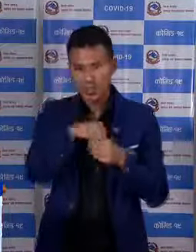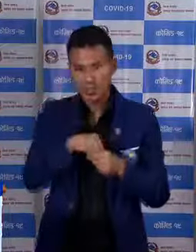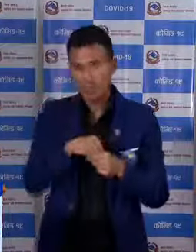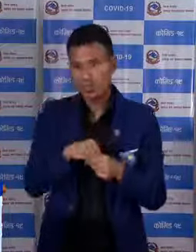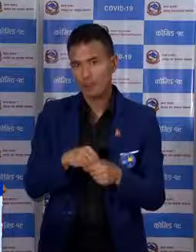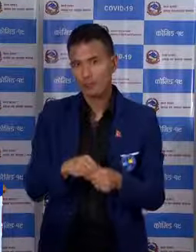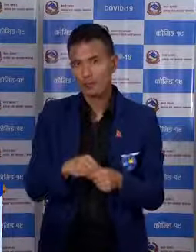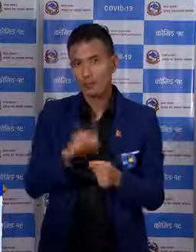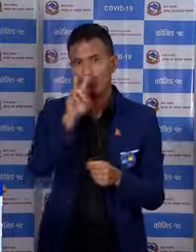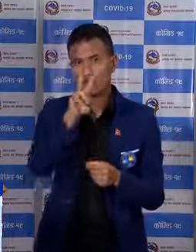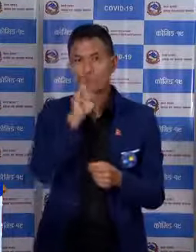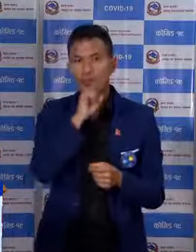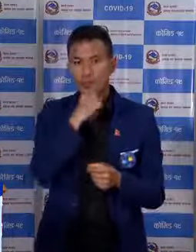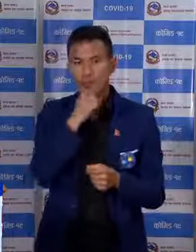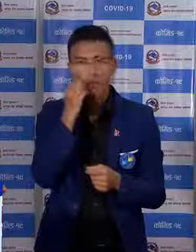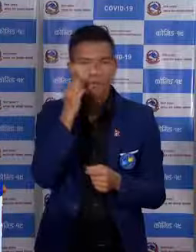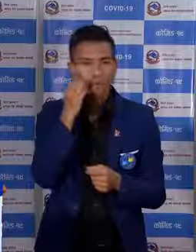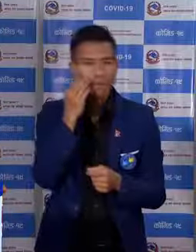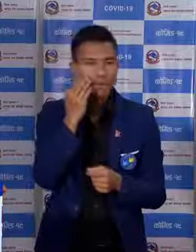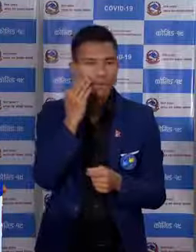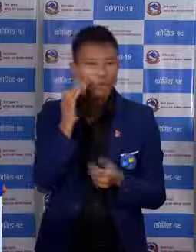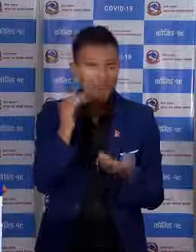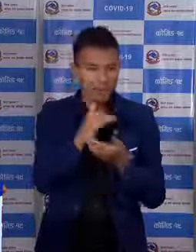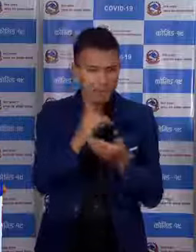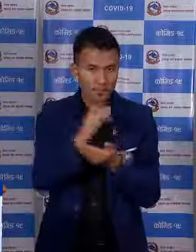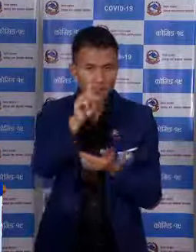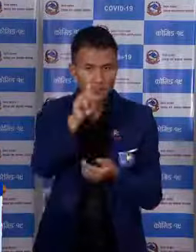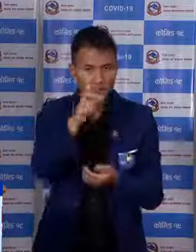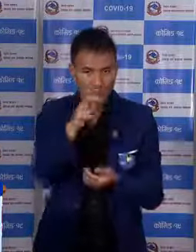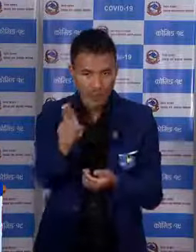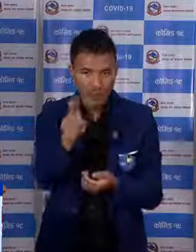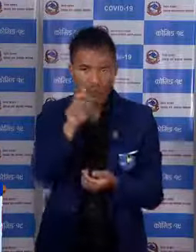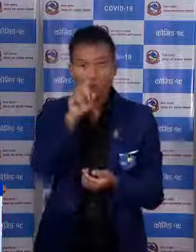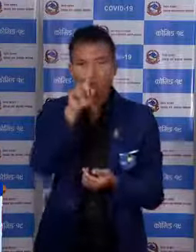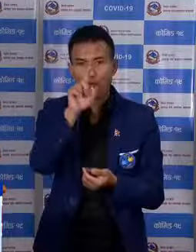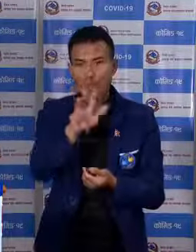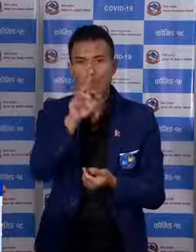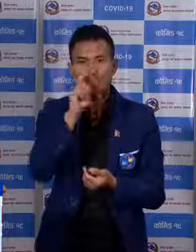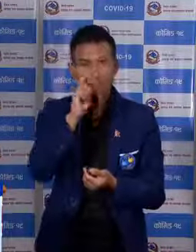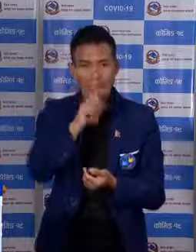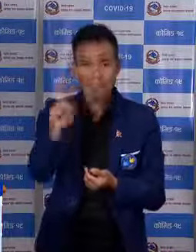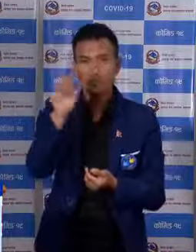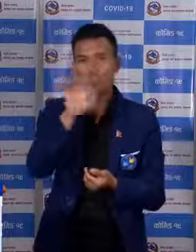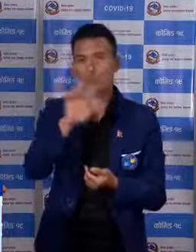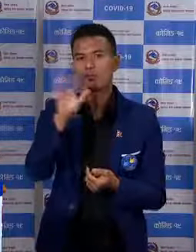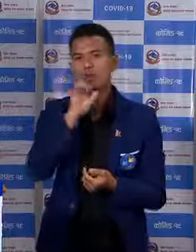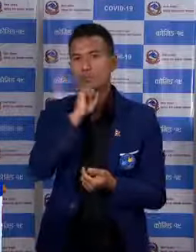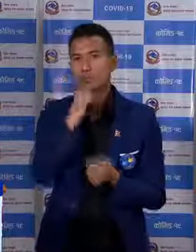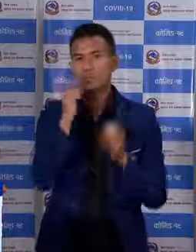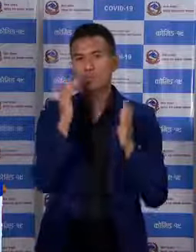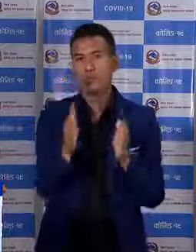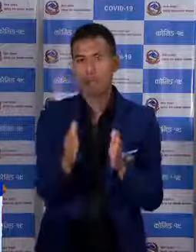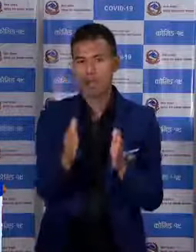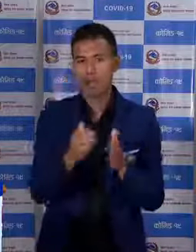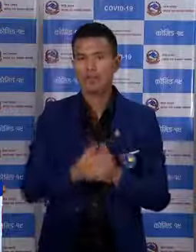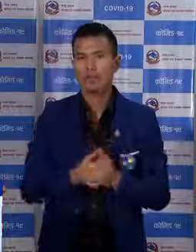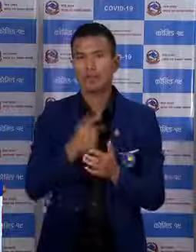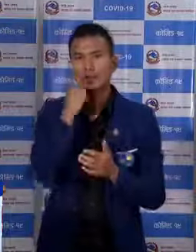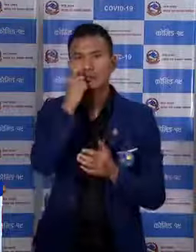दे दुई बर्स की बाली का एक जाना रा 29 तेखी 55 बर्स सम्मा का